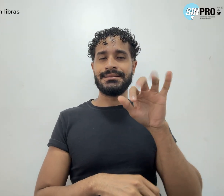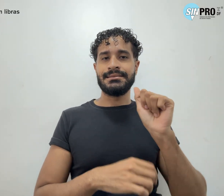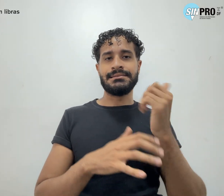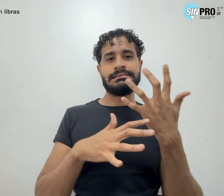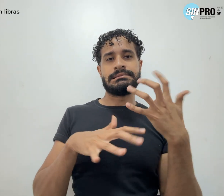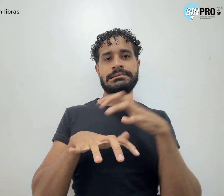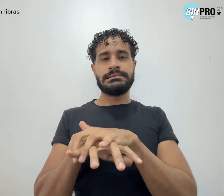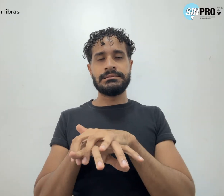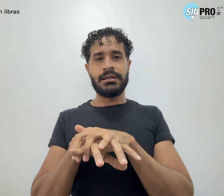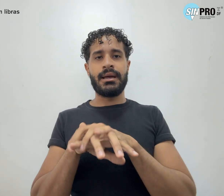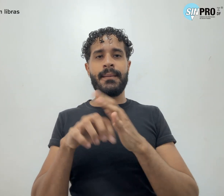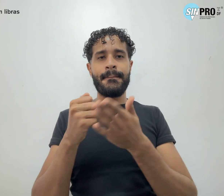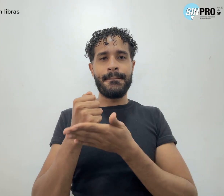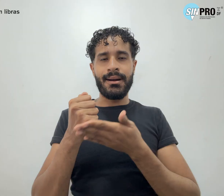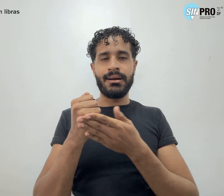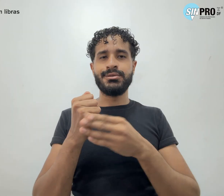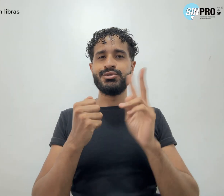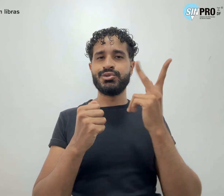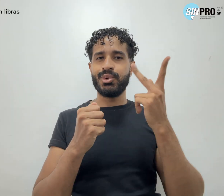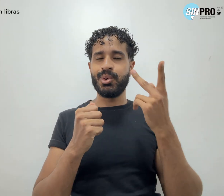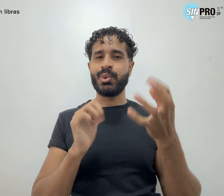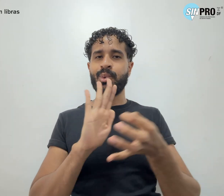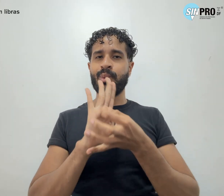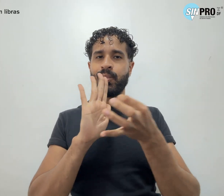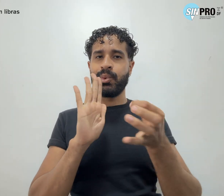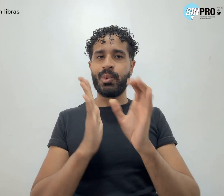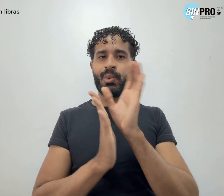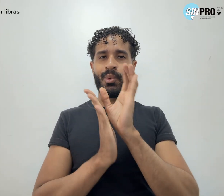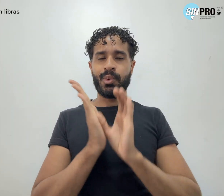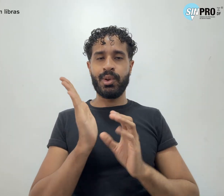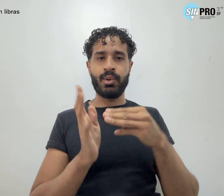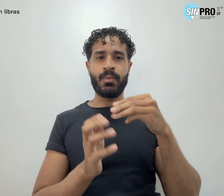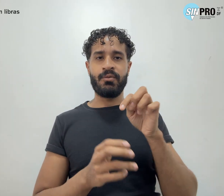base histórico-crítica do currículo em movimento.